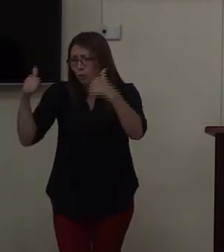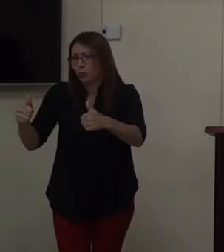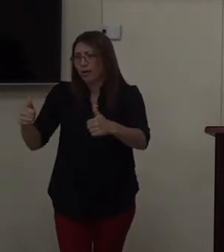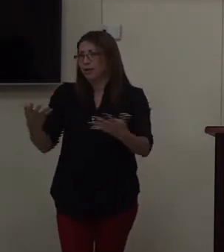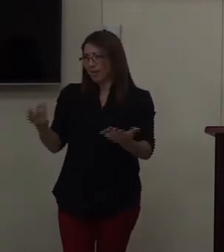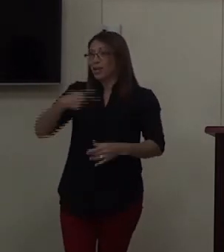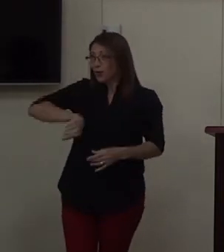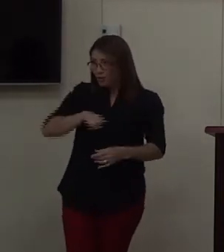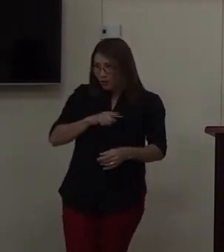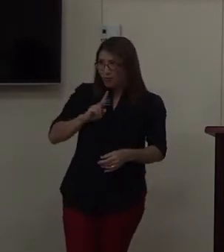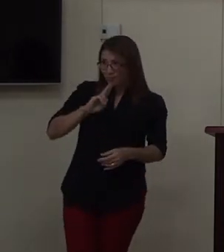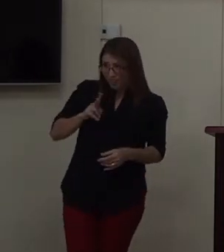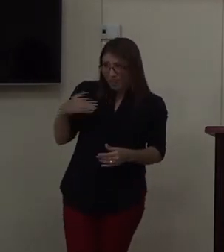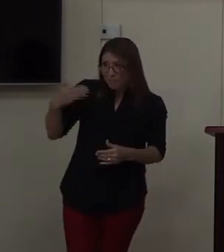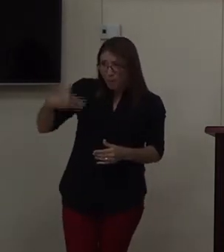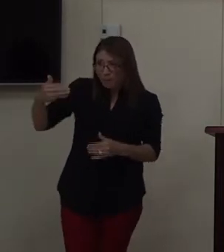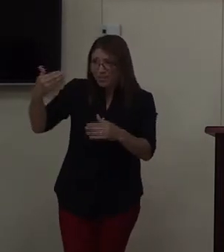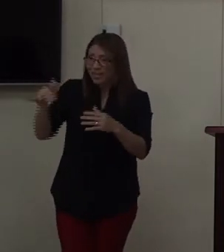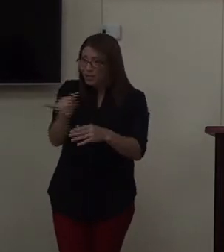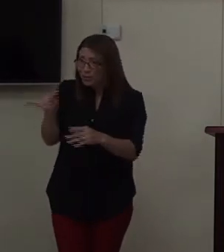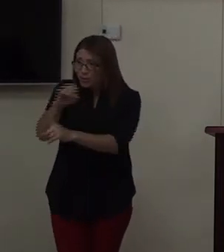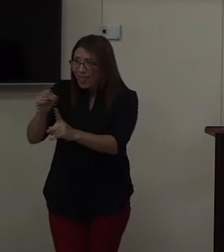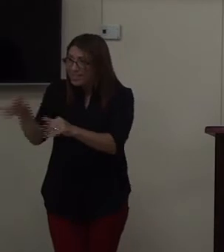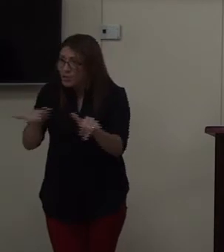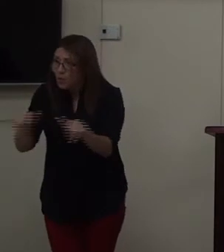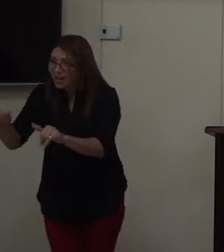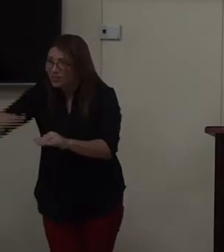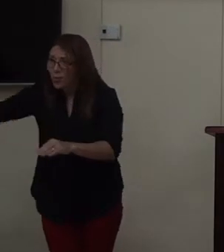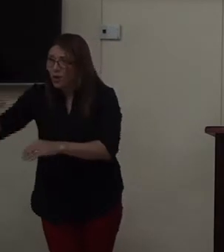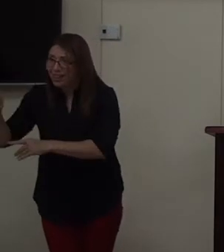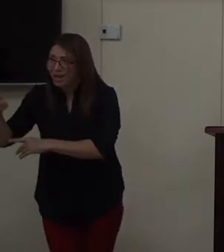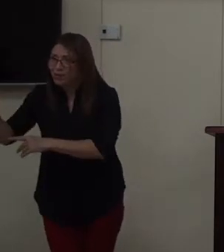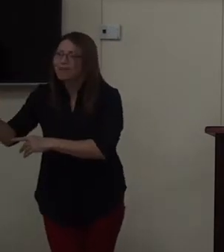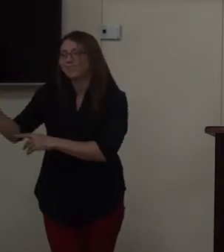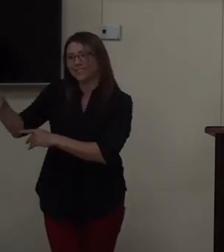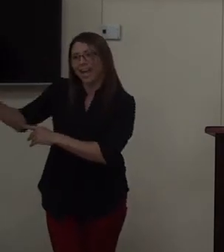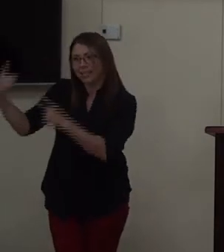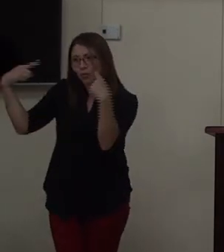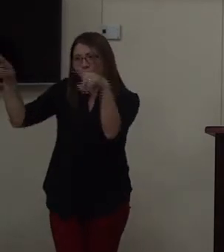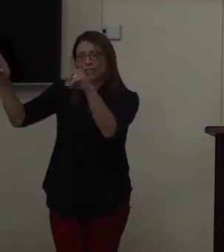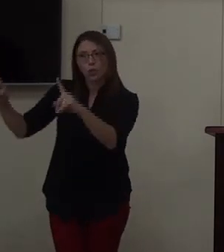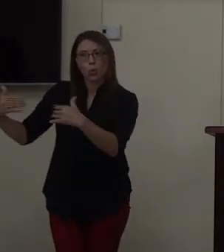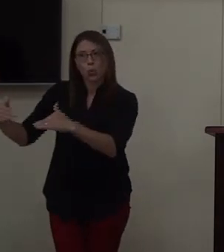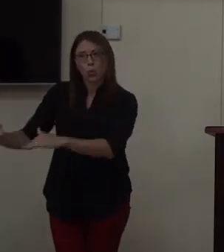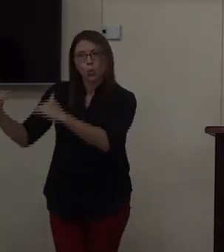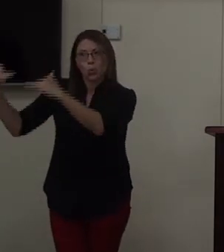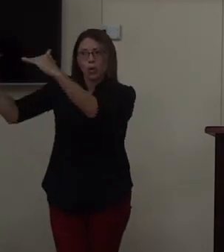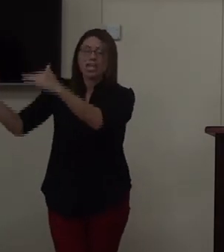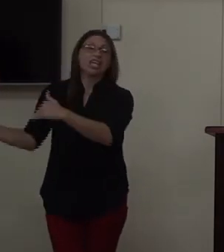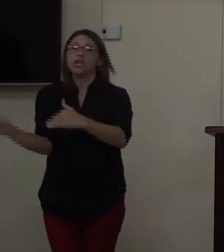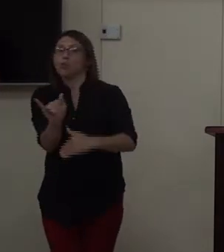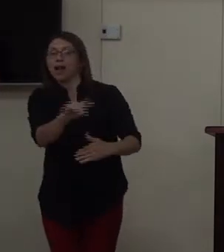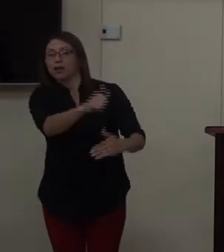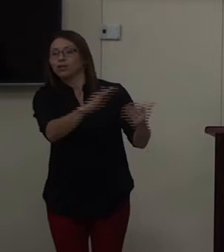ser en esta sociedad como Cataluña. Entonces, sí, Cataluña ha tenido un éxito enorme, ¿verdad? Igual que otras comunidades, que no es